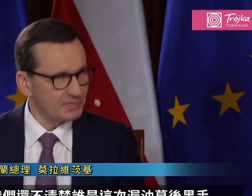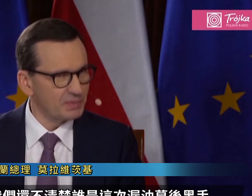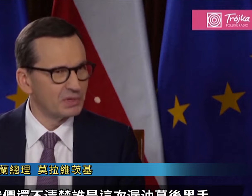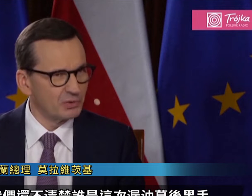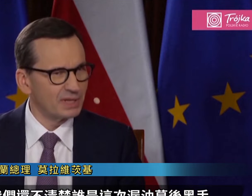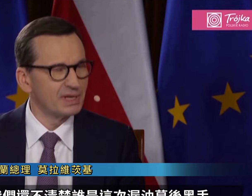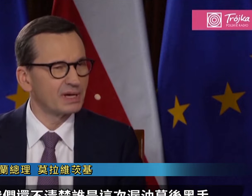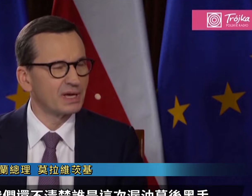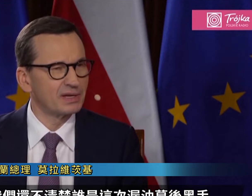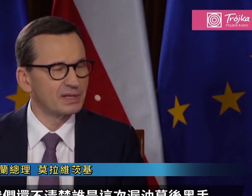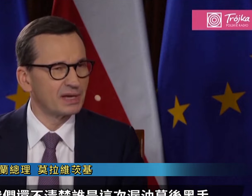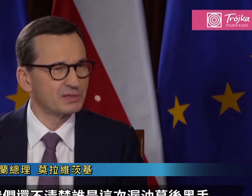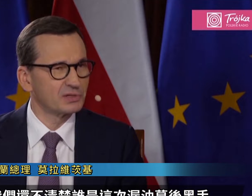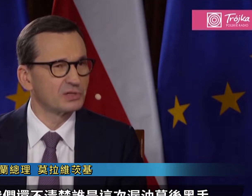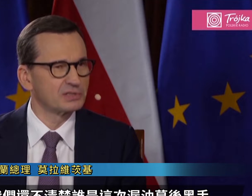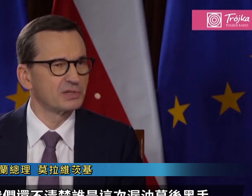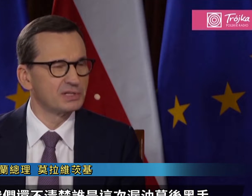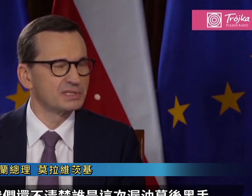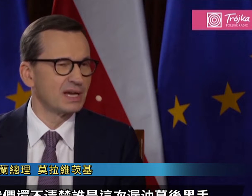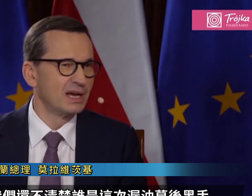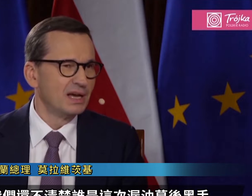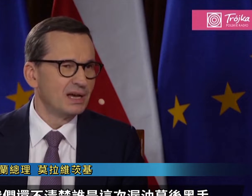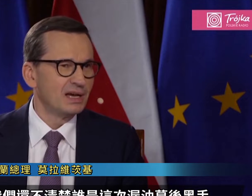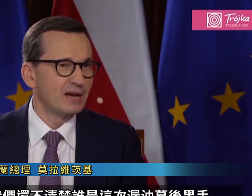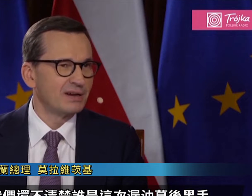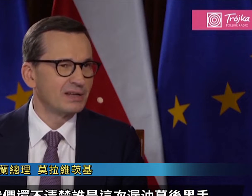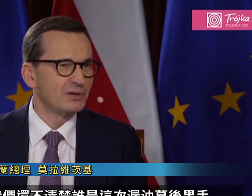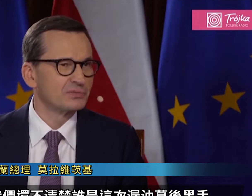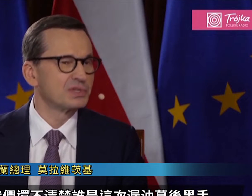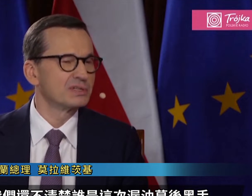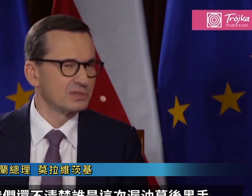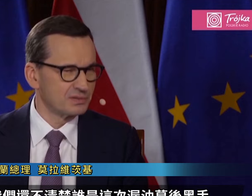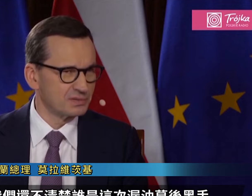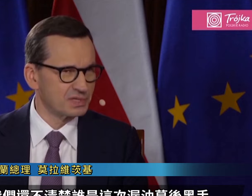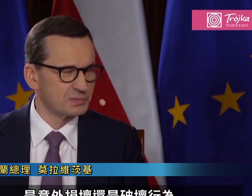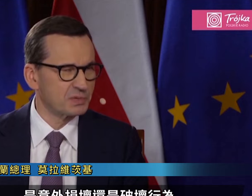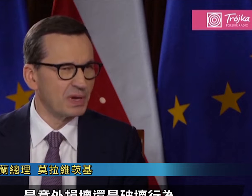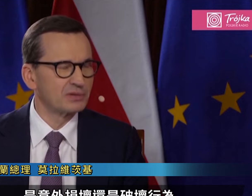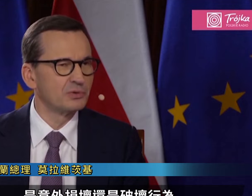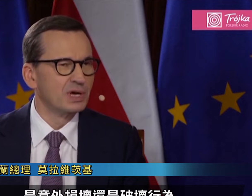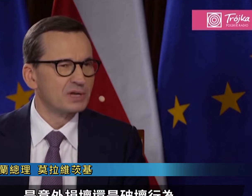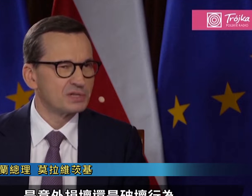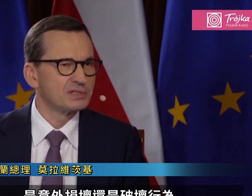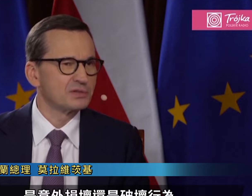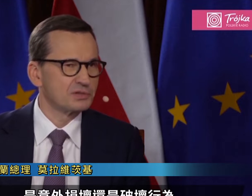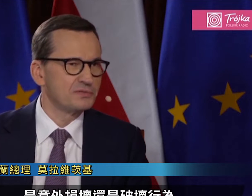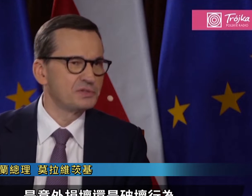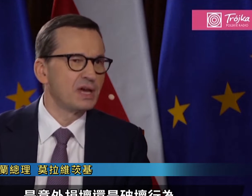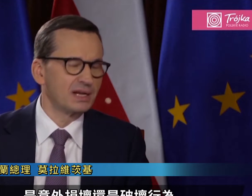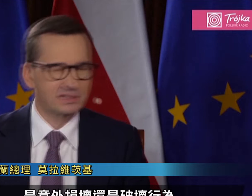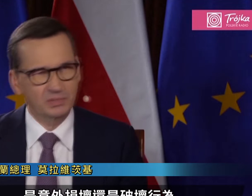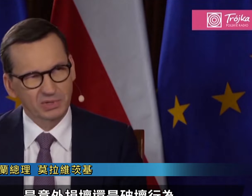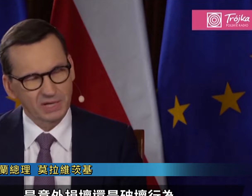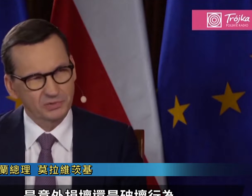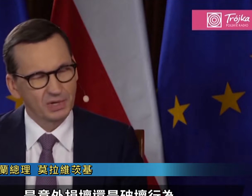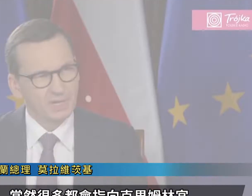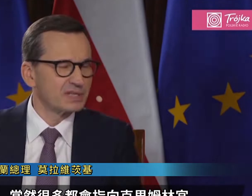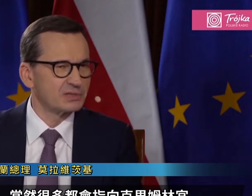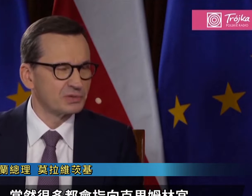Nie wiemy dokładnie, jak kto stoi za awarią, czy jest to rzecz przypadku, czy jest to rzeczywiście akt sabotażu.